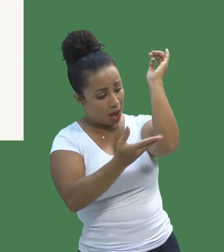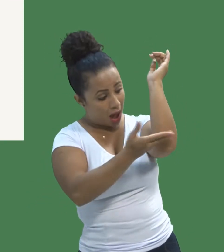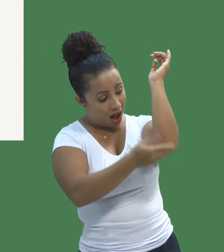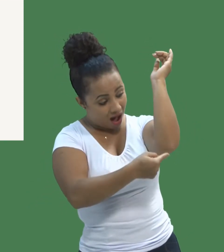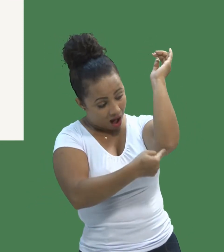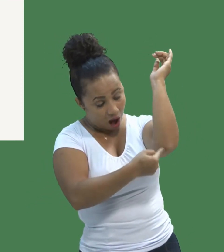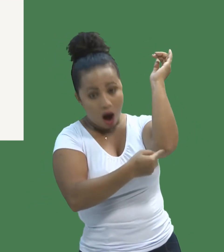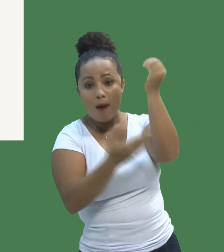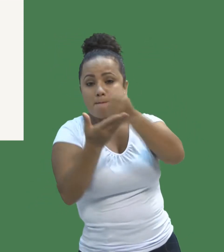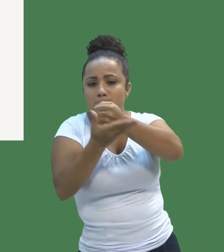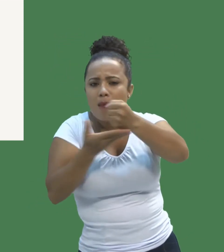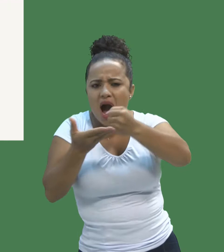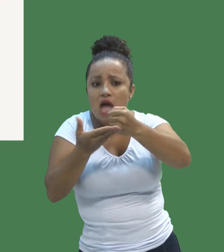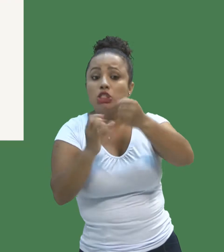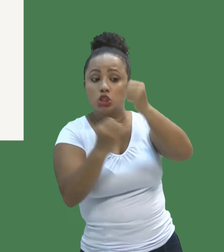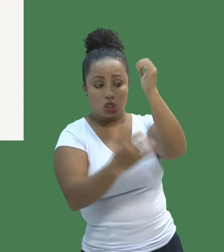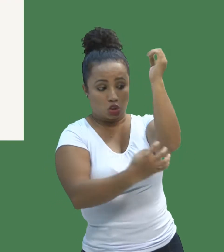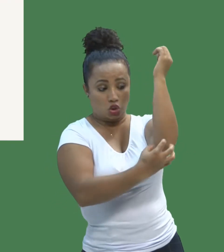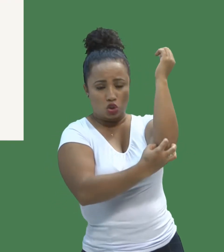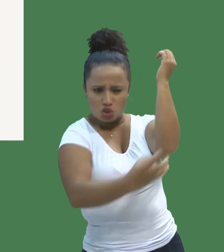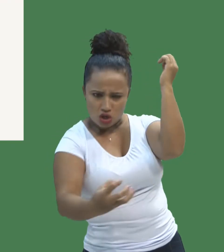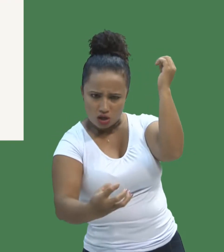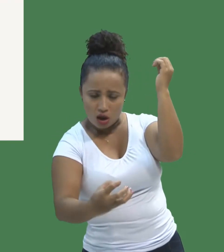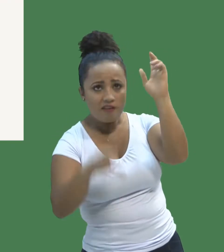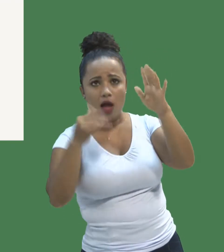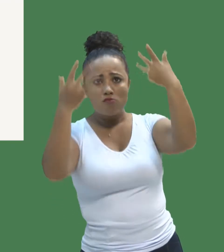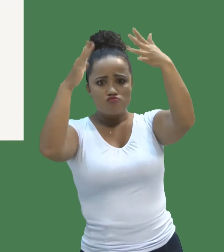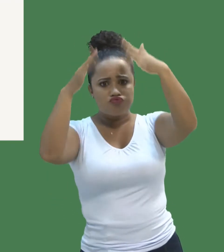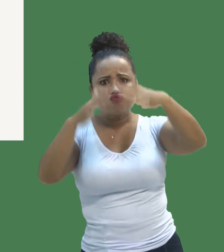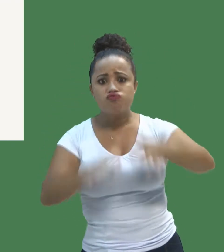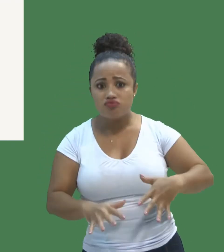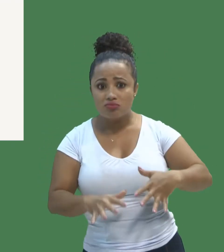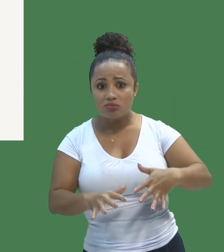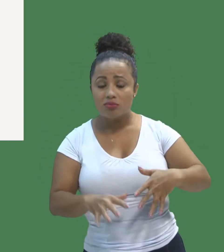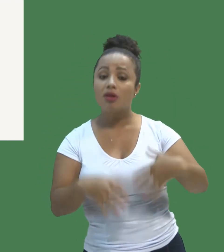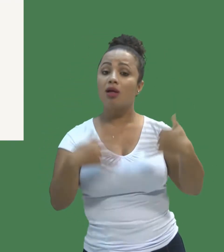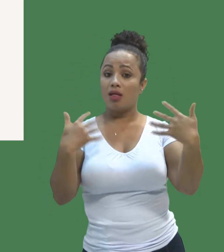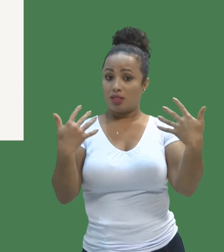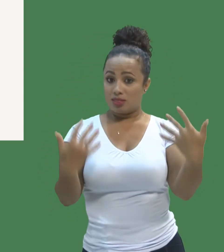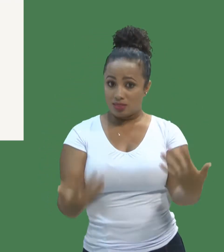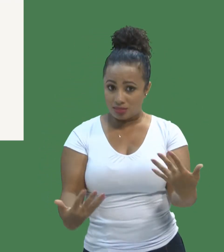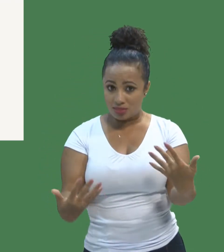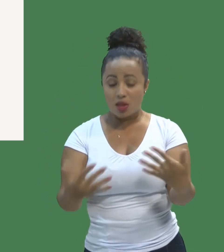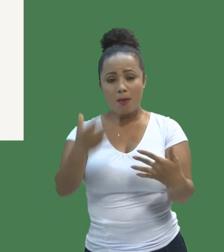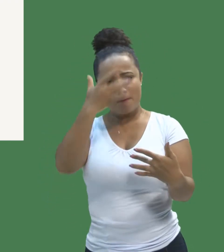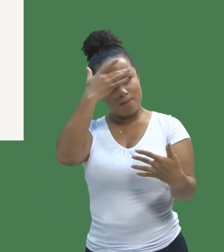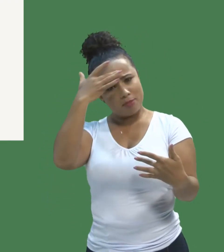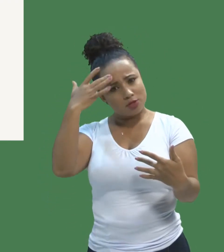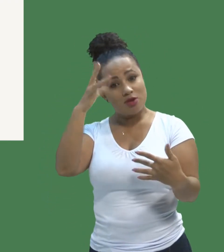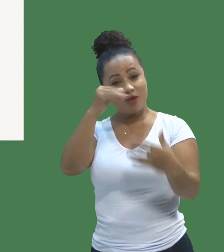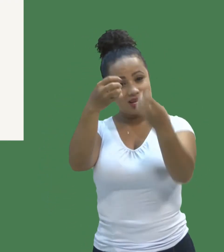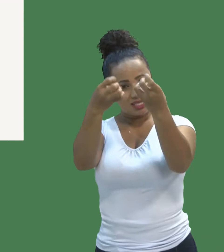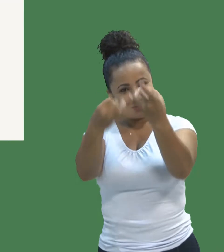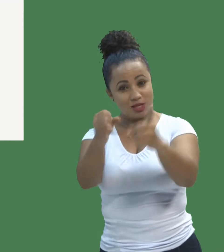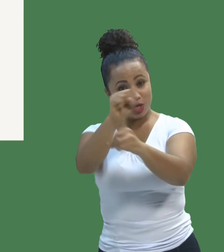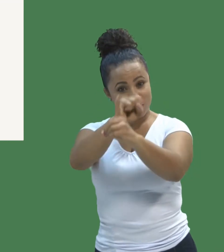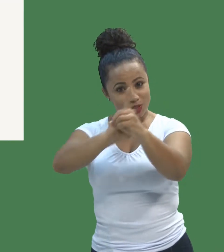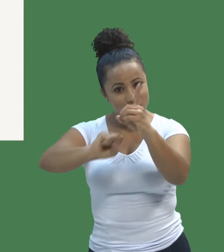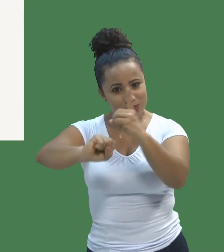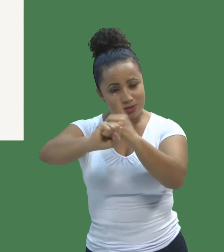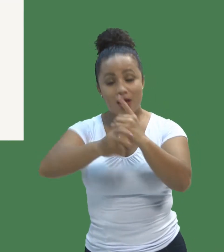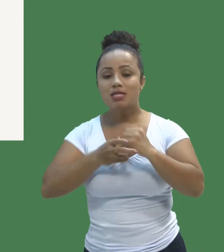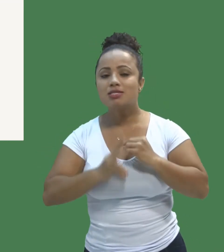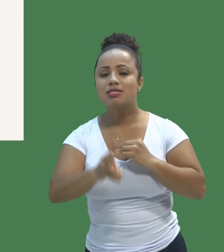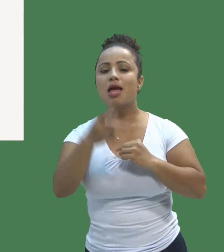a base de um edifício, os andares cairiam. Assim, muita gente, quando vai definir